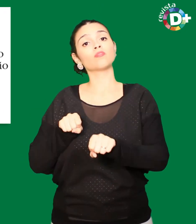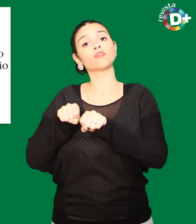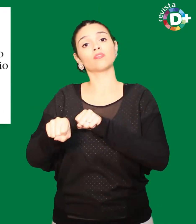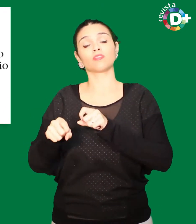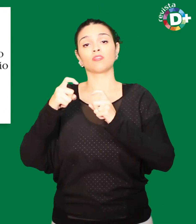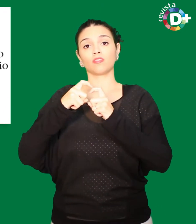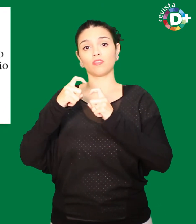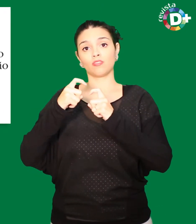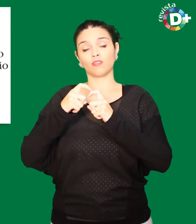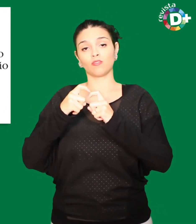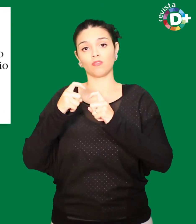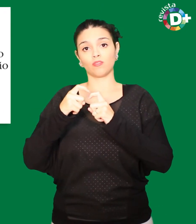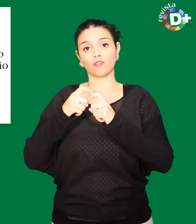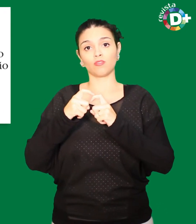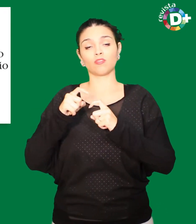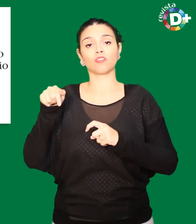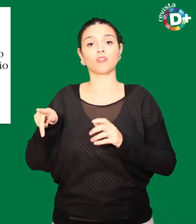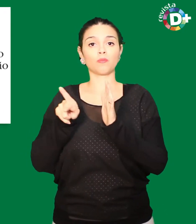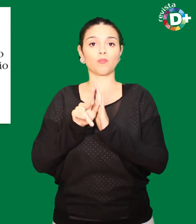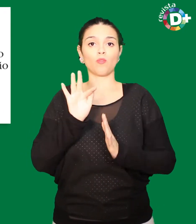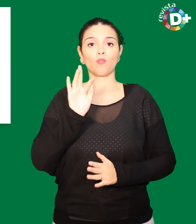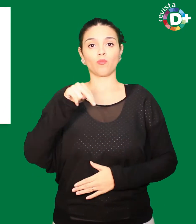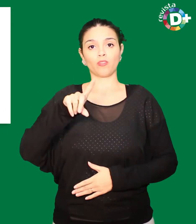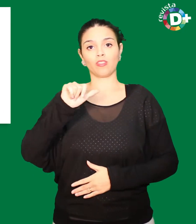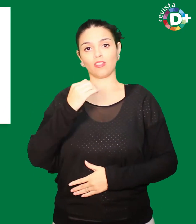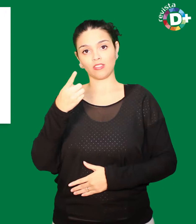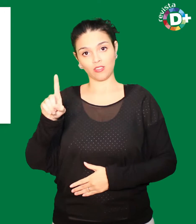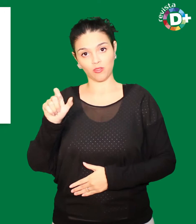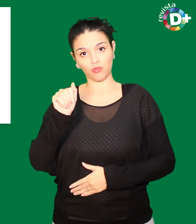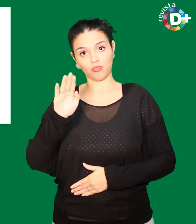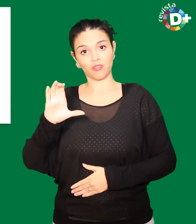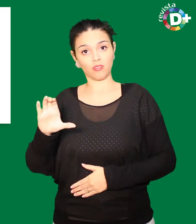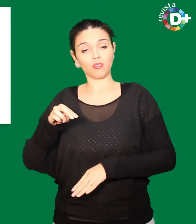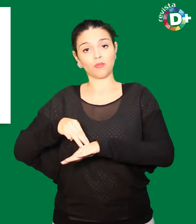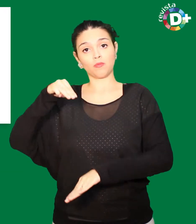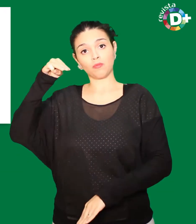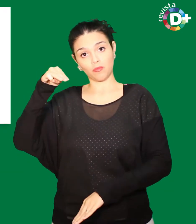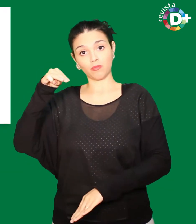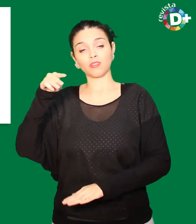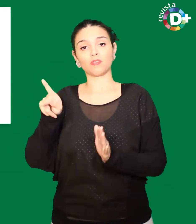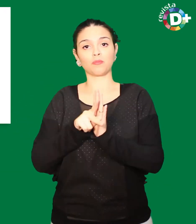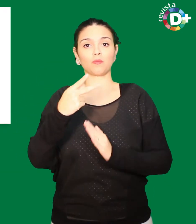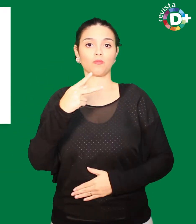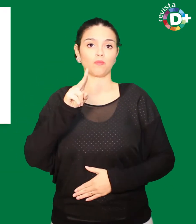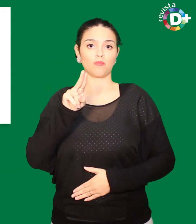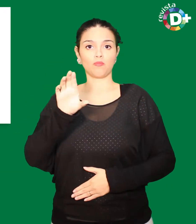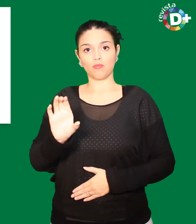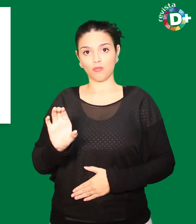Graduado em medicina pela Fundação do ABC, com mestrado em psicologia clínica pela Pontifícia Universidade Católica